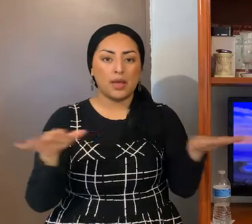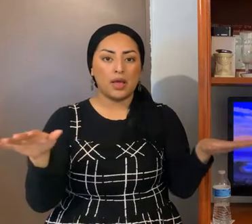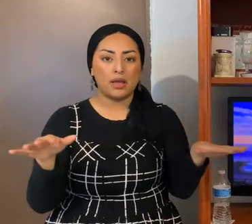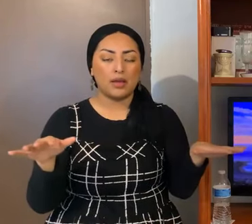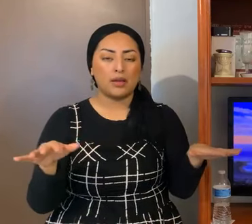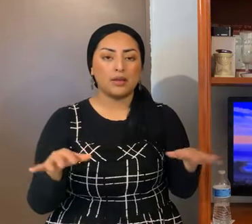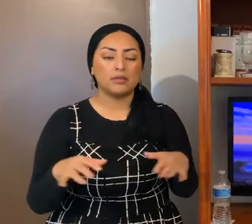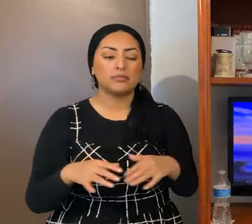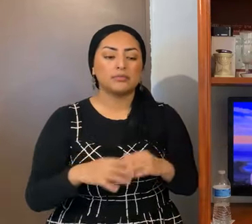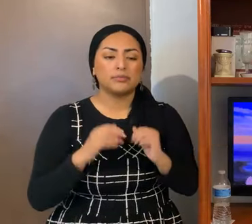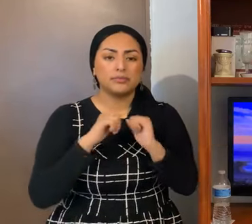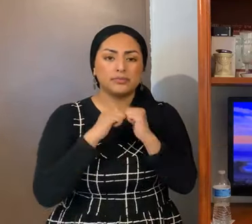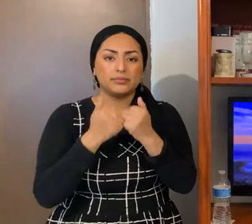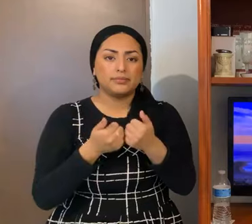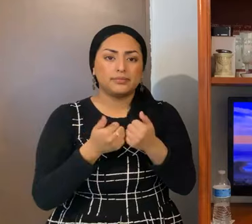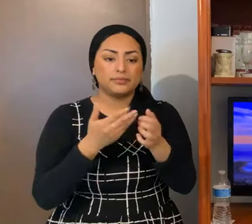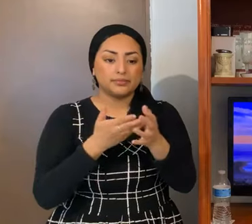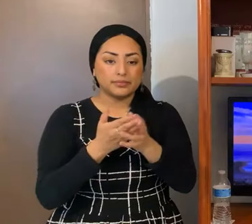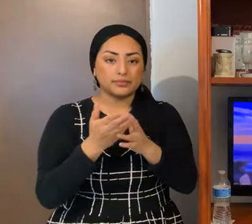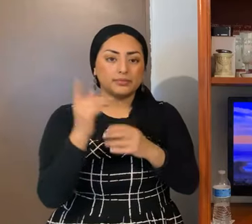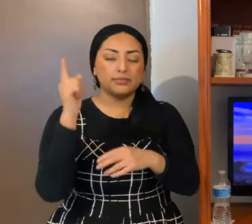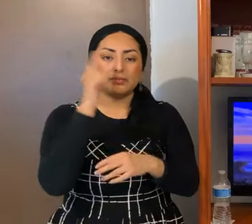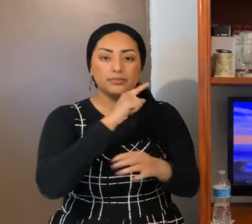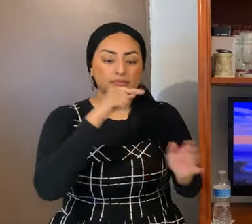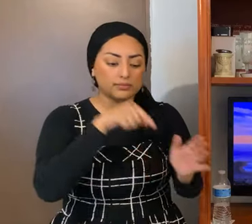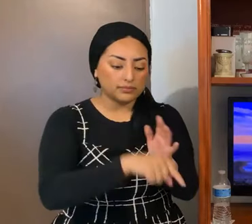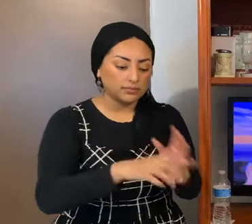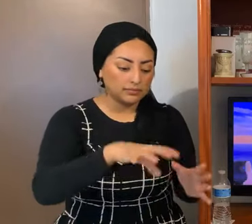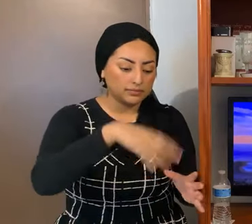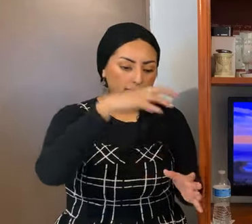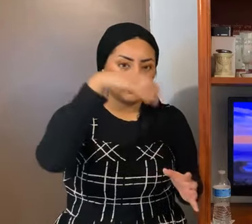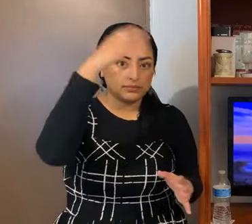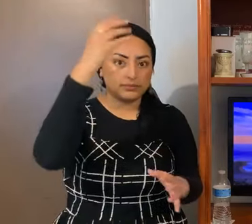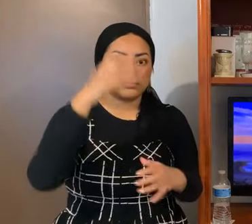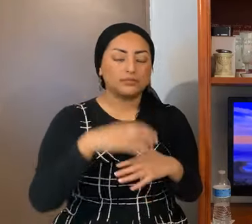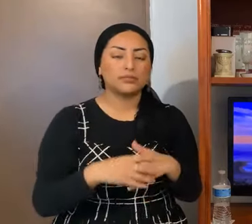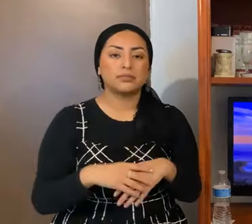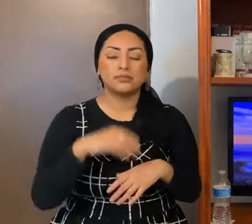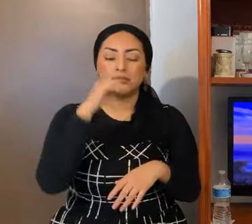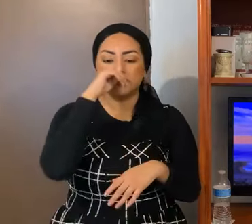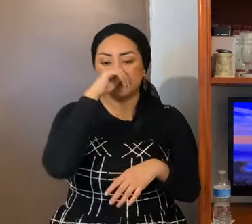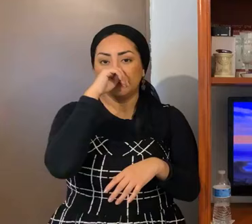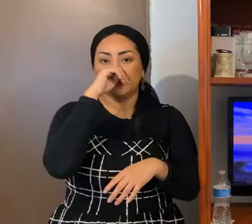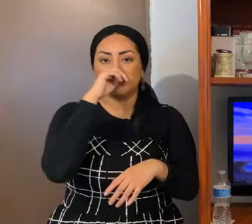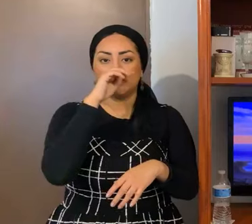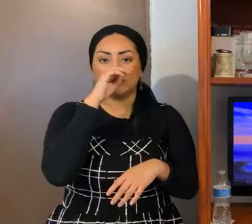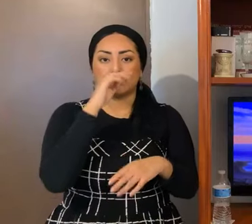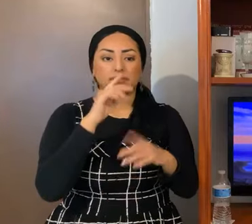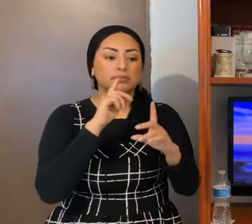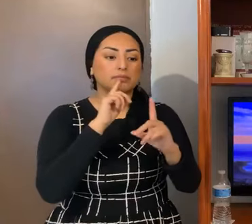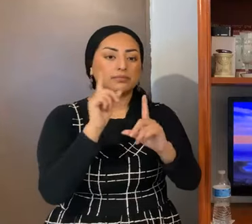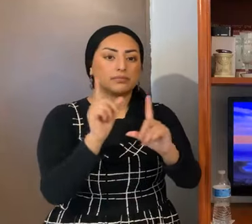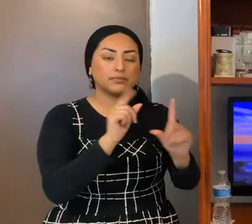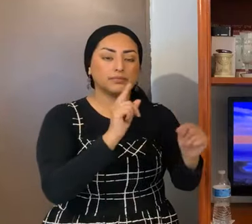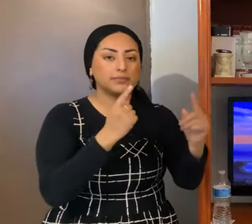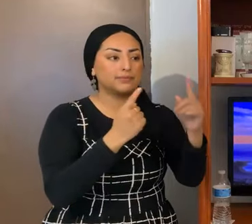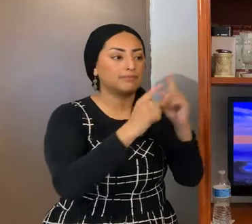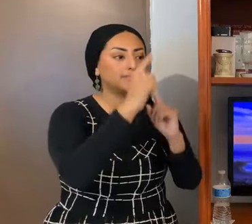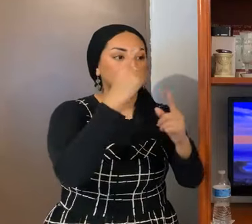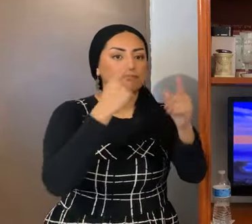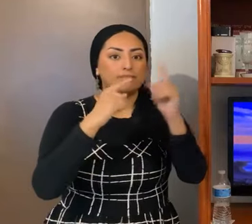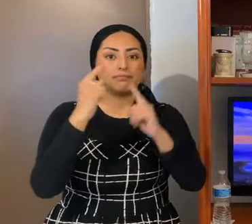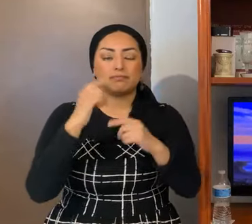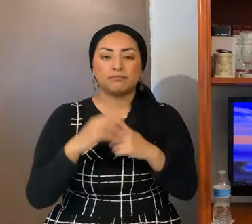derramadores de sangre inocente. ¿Cómo? A través de sacrificios, a través de idolatría, a través de hablar mal los unos de los otros, de